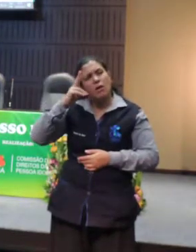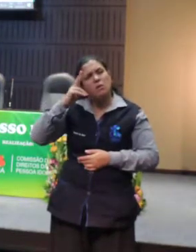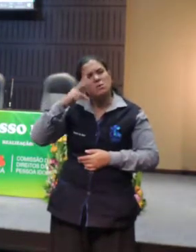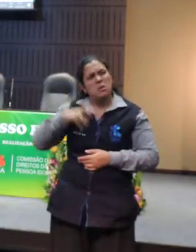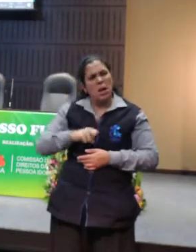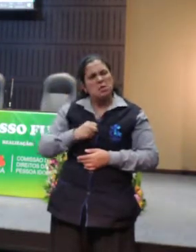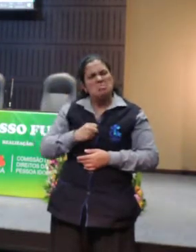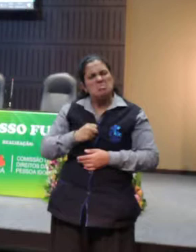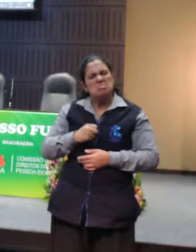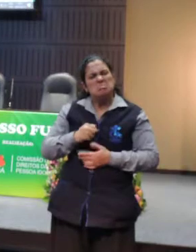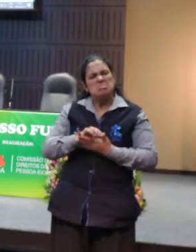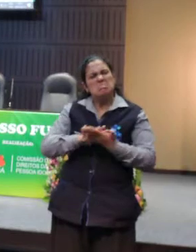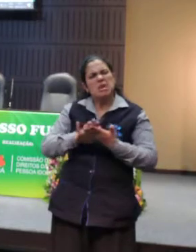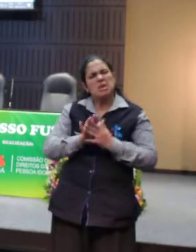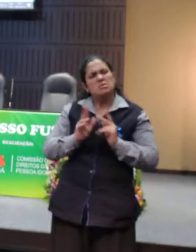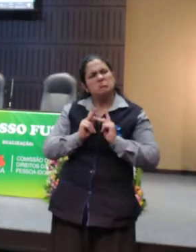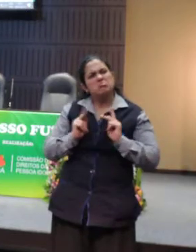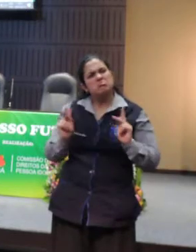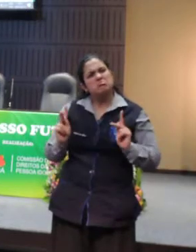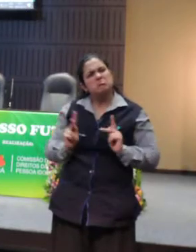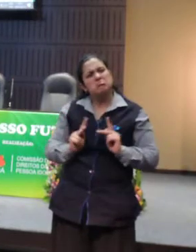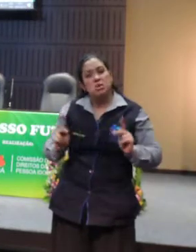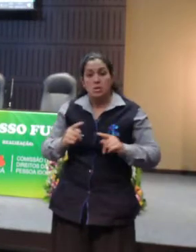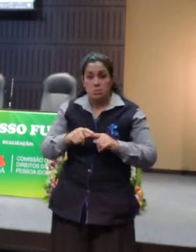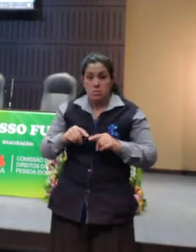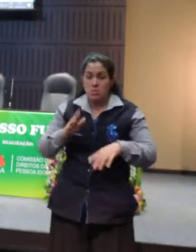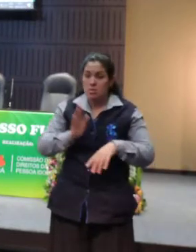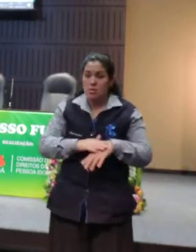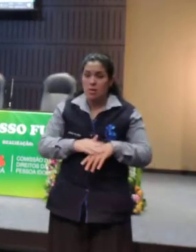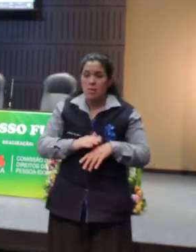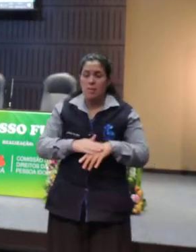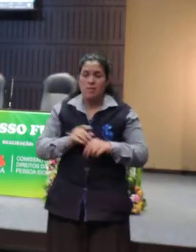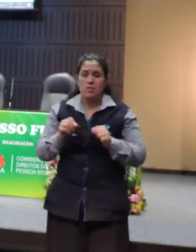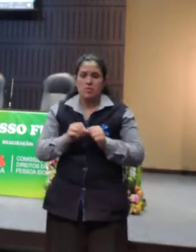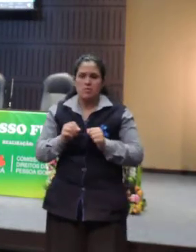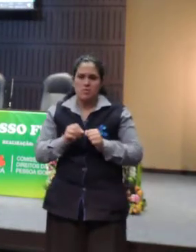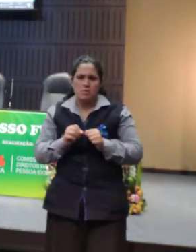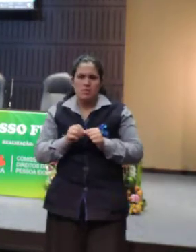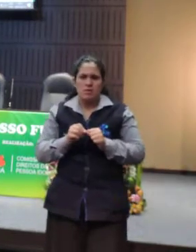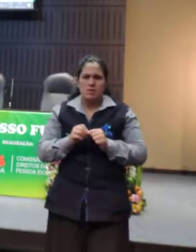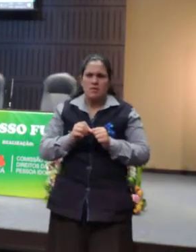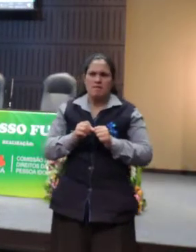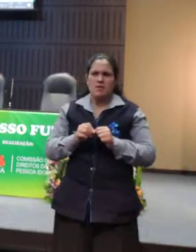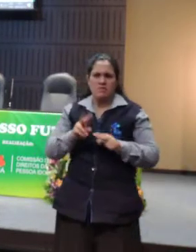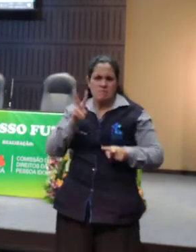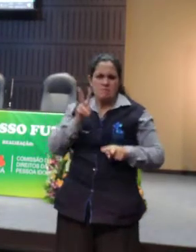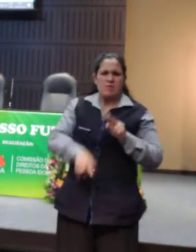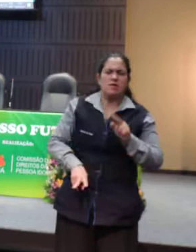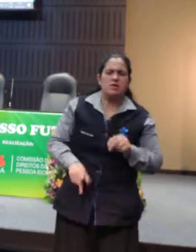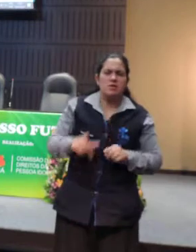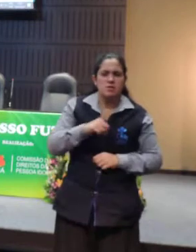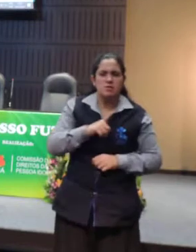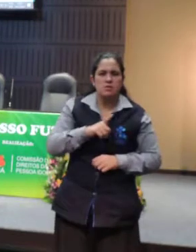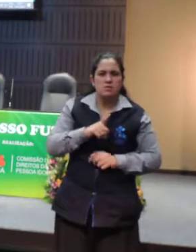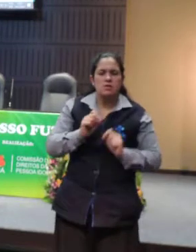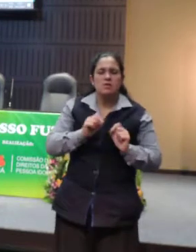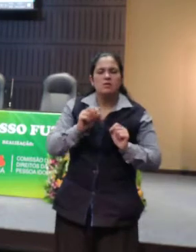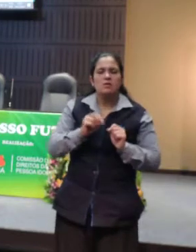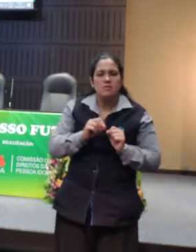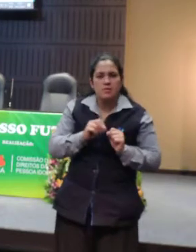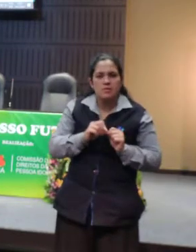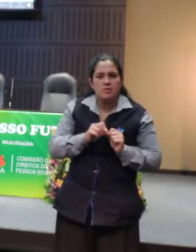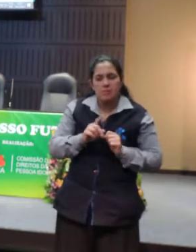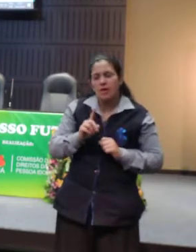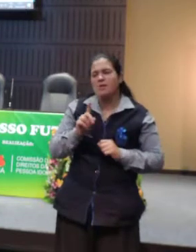ódio. Então, a maior vingança para alguém que te faz mal é você perdoar. Você está fazendo bem para você mesmo.